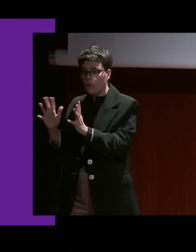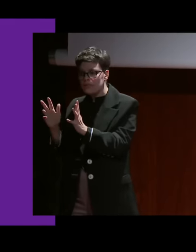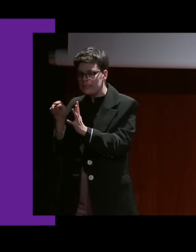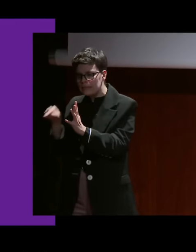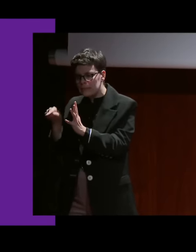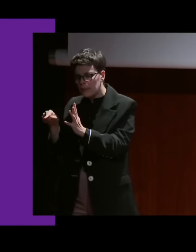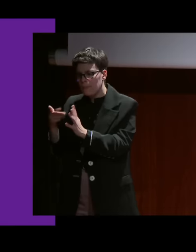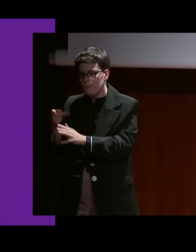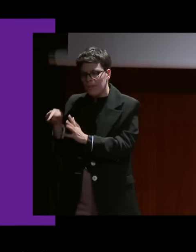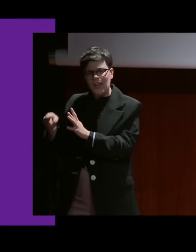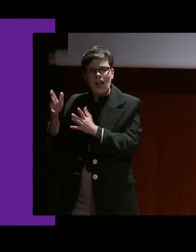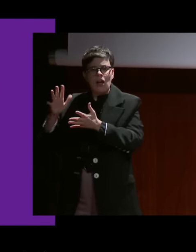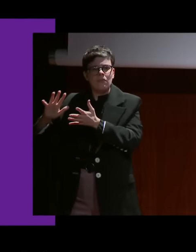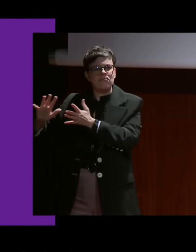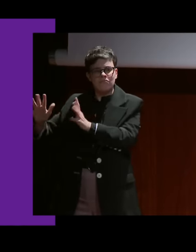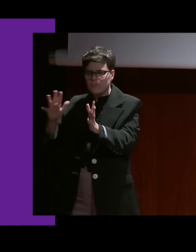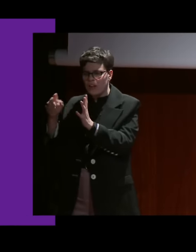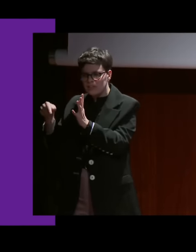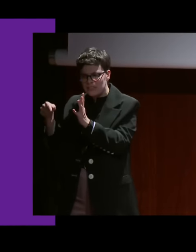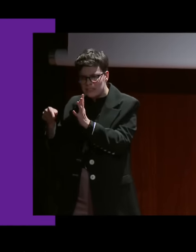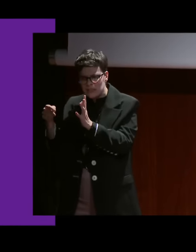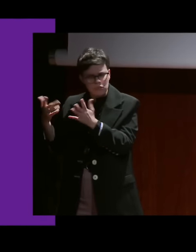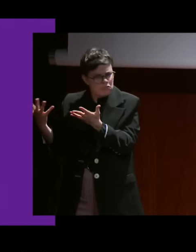écrit, soit en langue des signes.